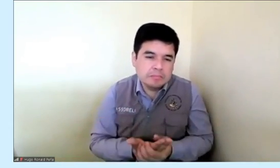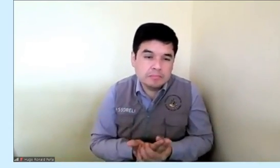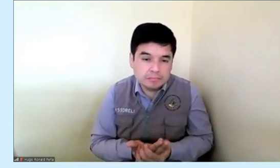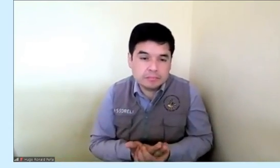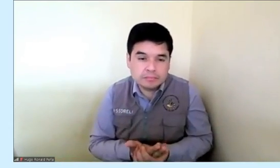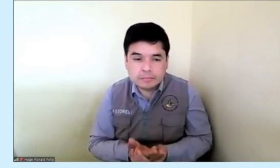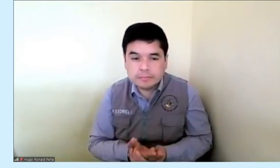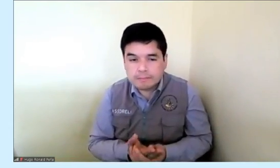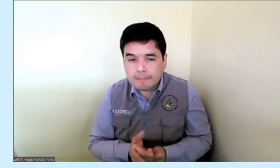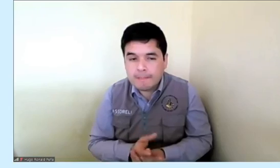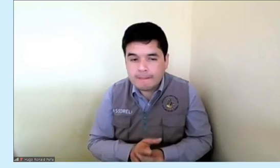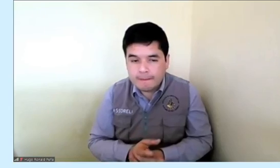tienes?